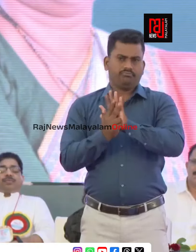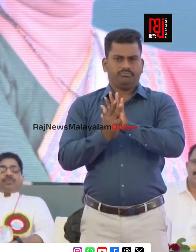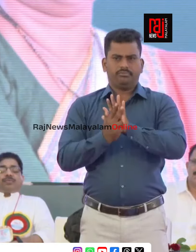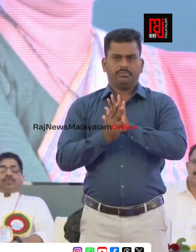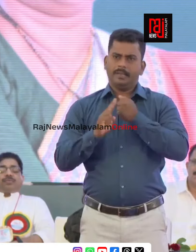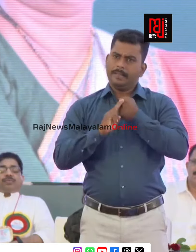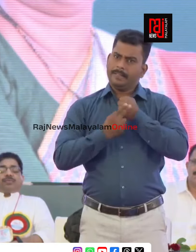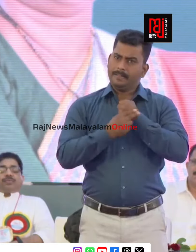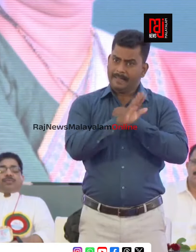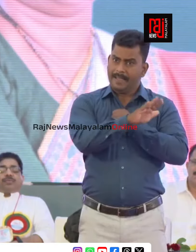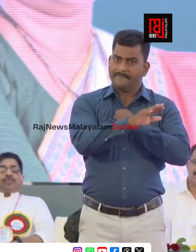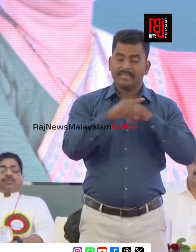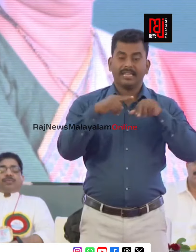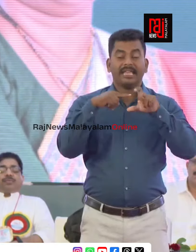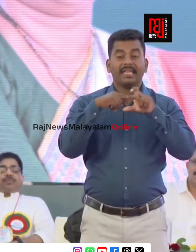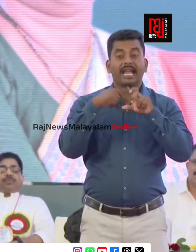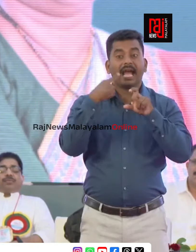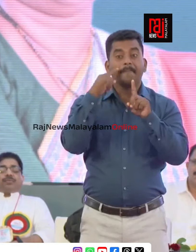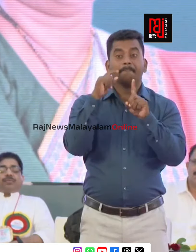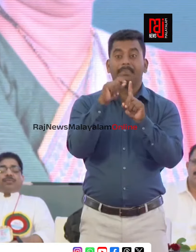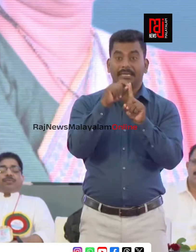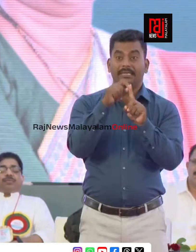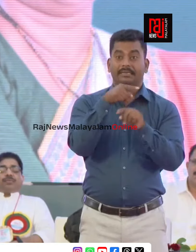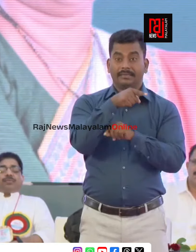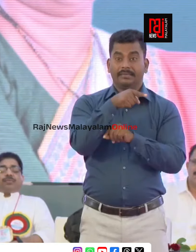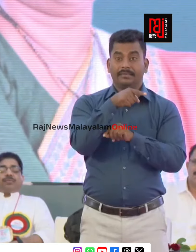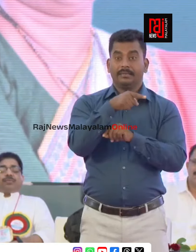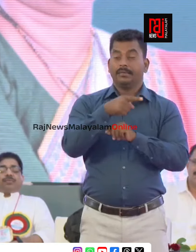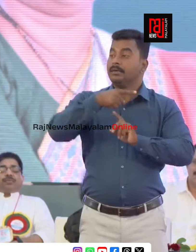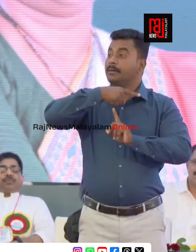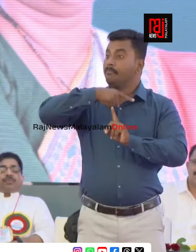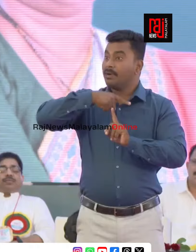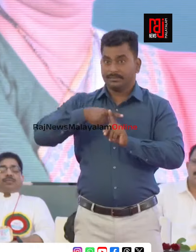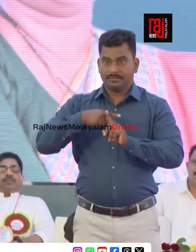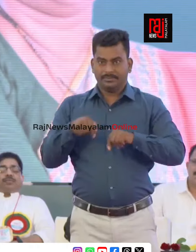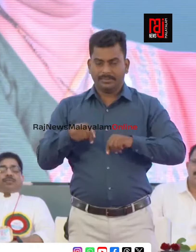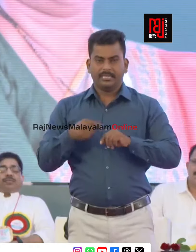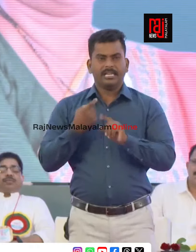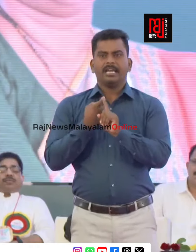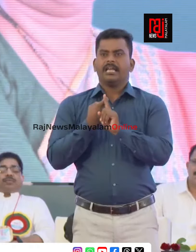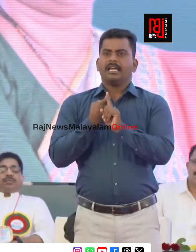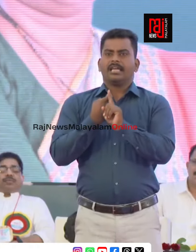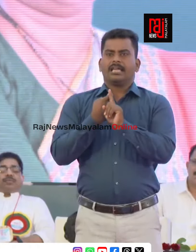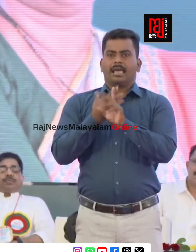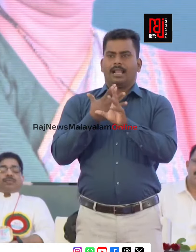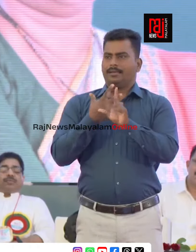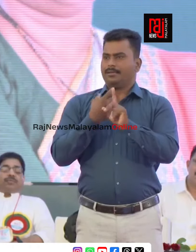നമ്മുടെ സംസ്ഥാനത്ത് കൂടുതൽ